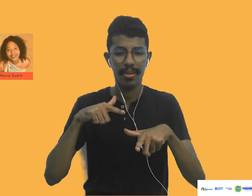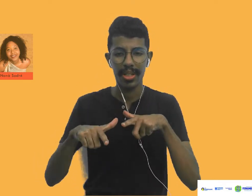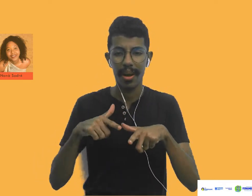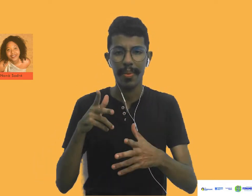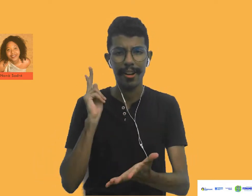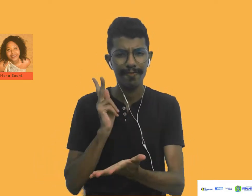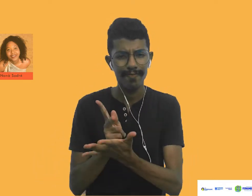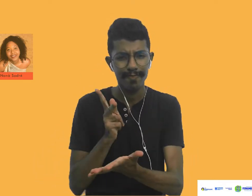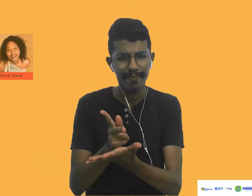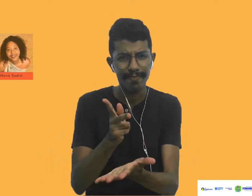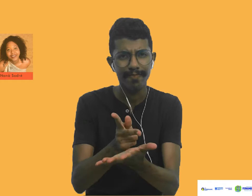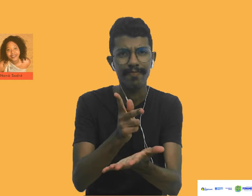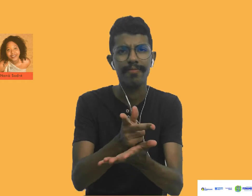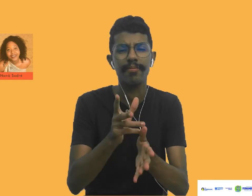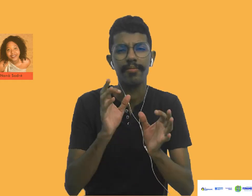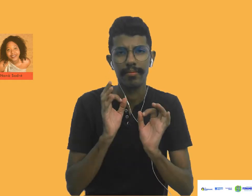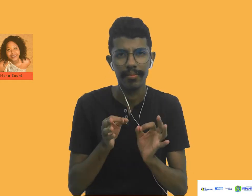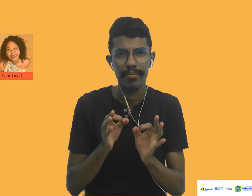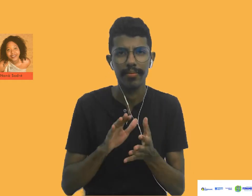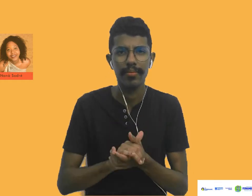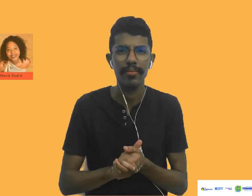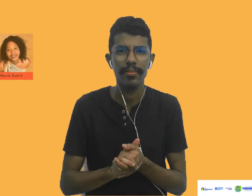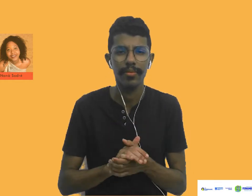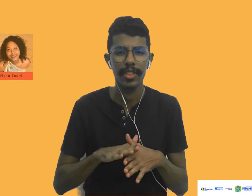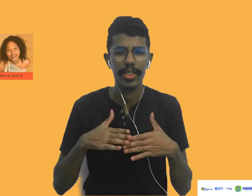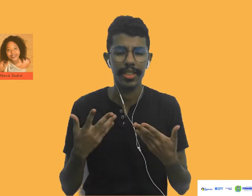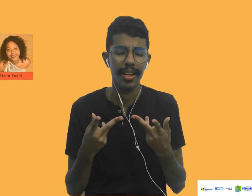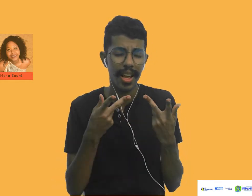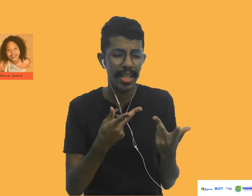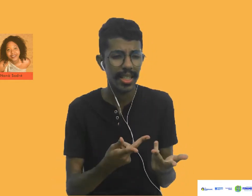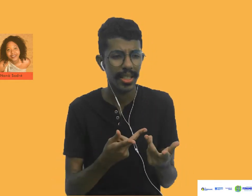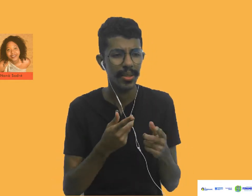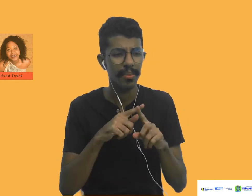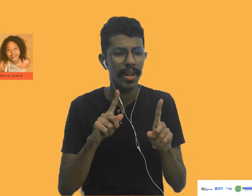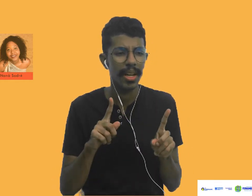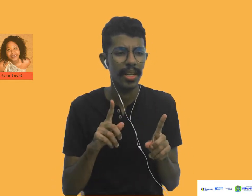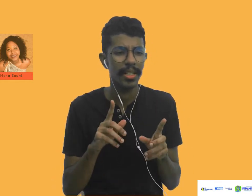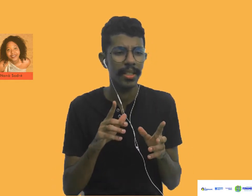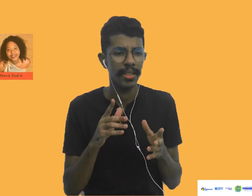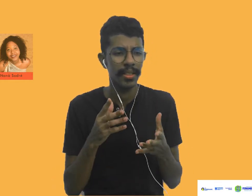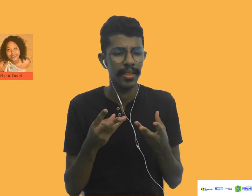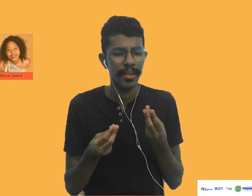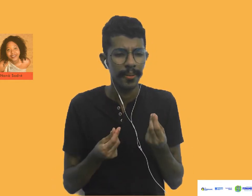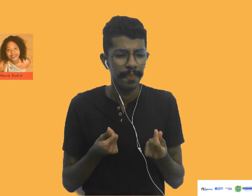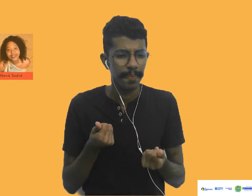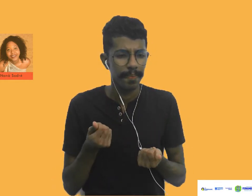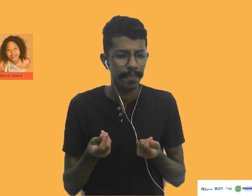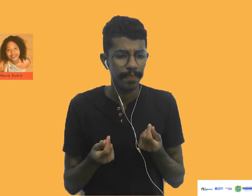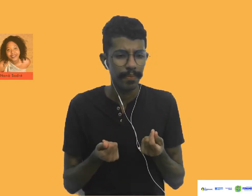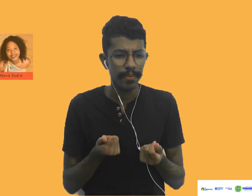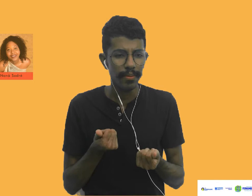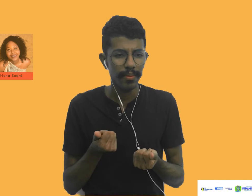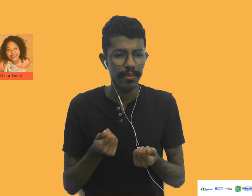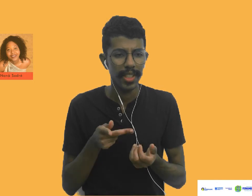que esse trabalho tenha uma continuidade, sabe? E aí é isso, mas